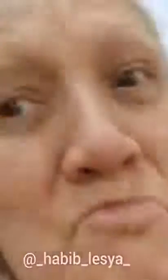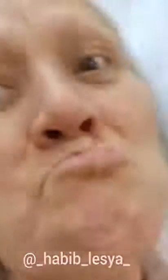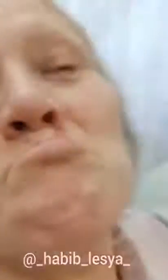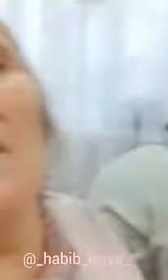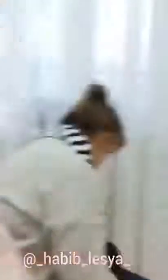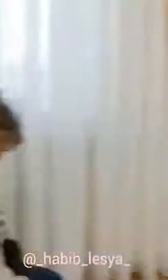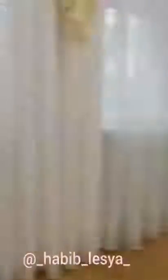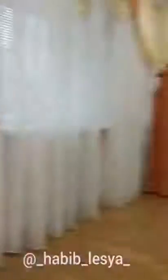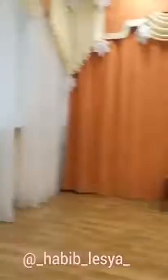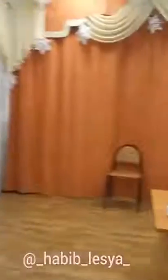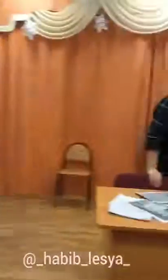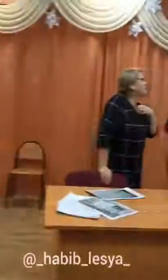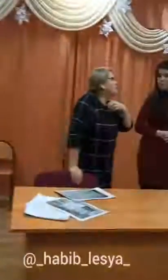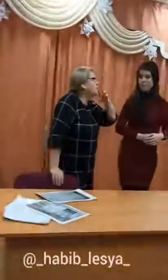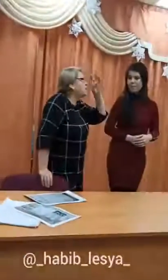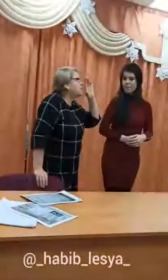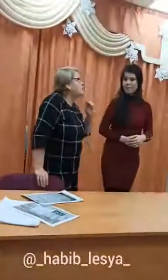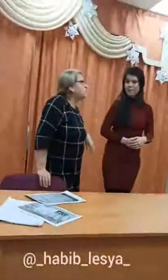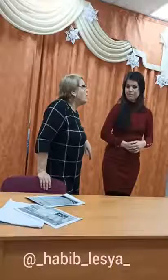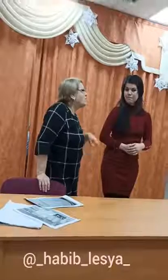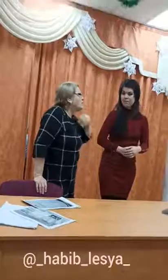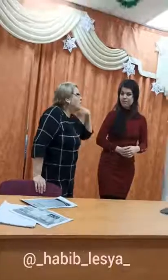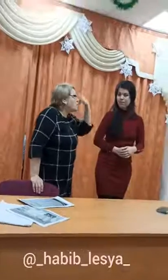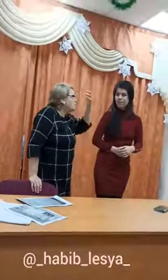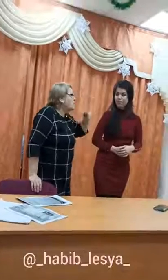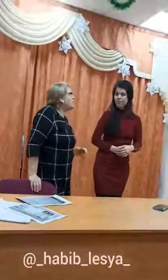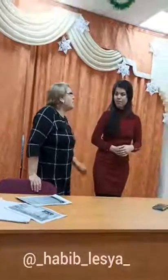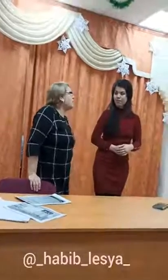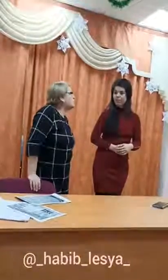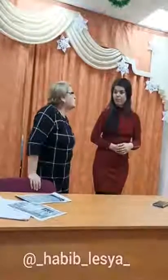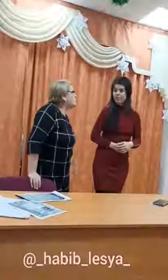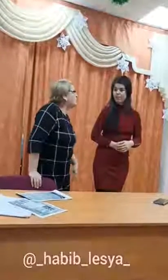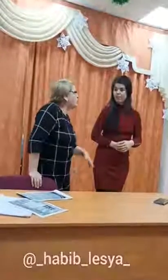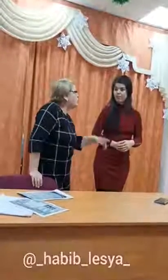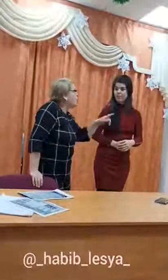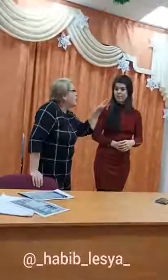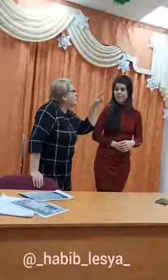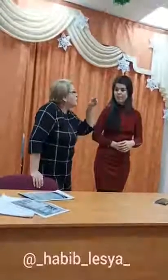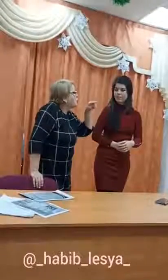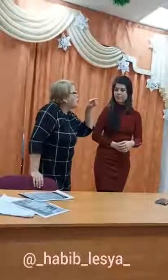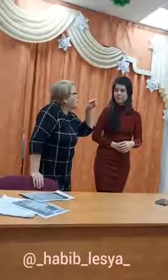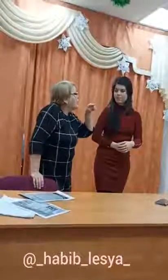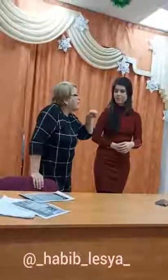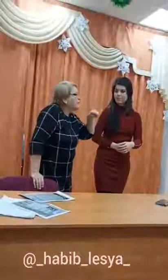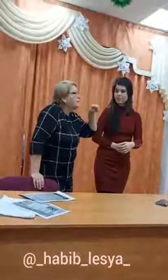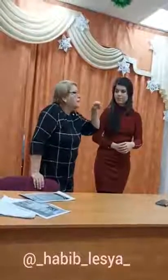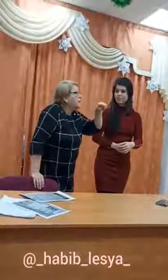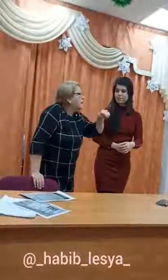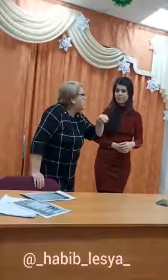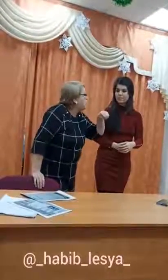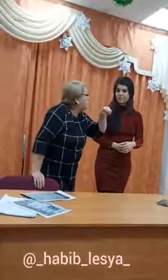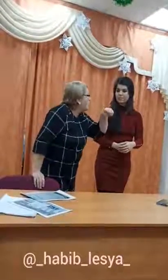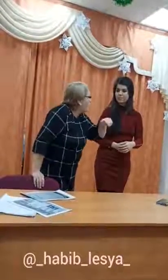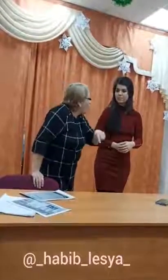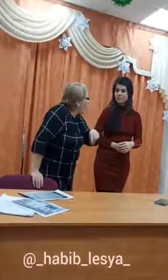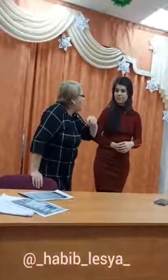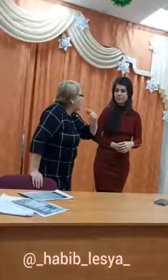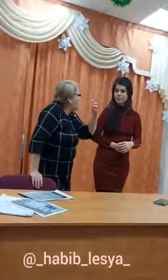Точно говорит. А я когда не обратила внимания, не придала этому значения, прошло много лет, и ее знакомая,